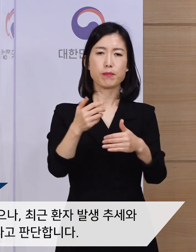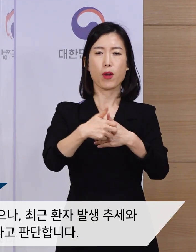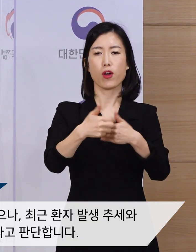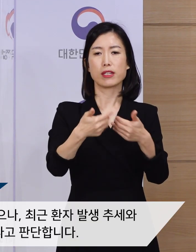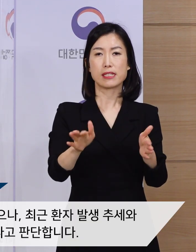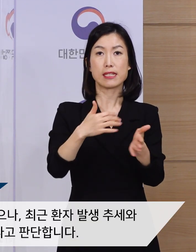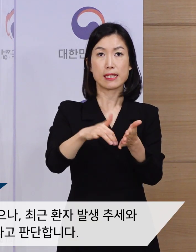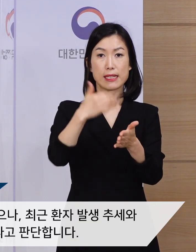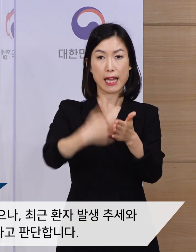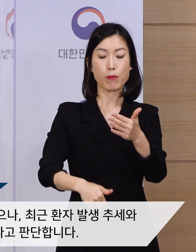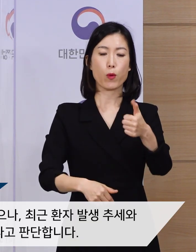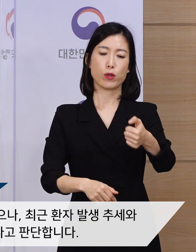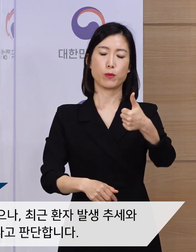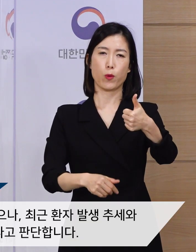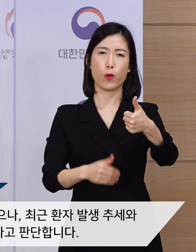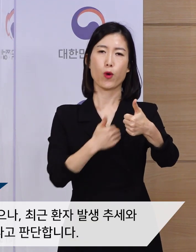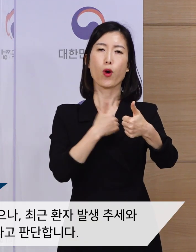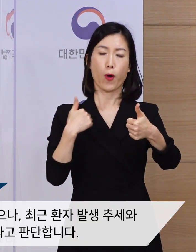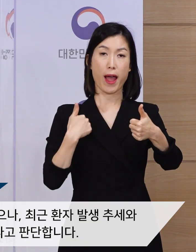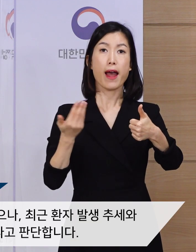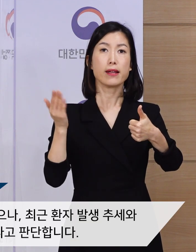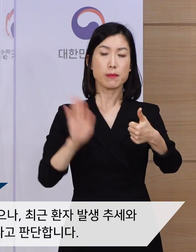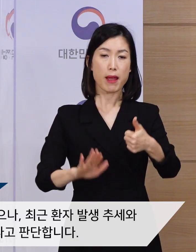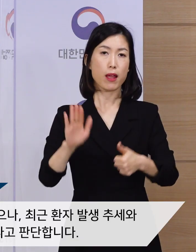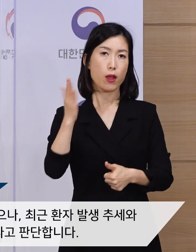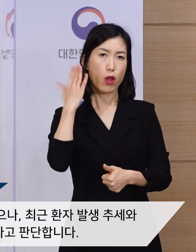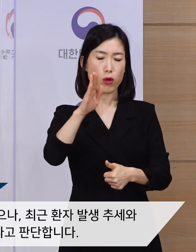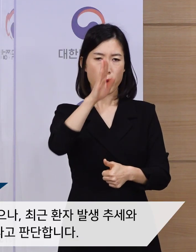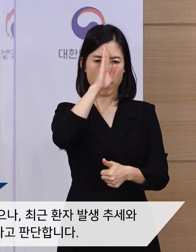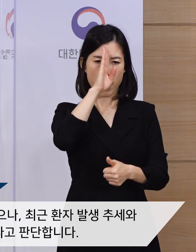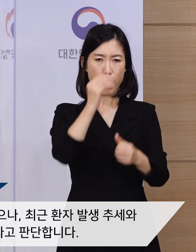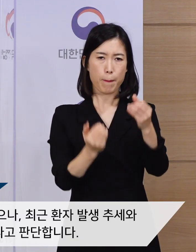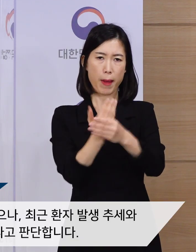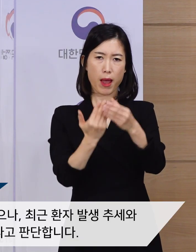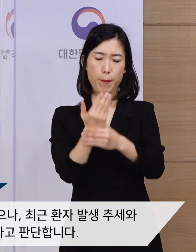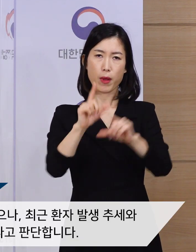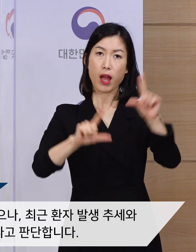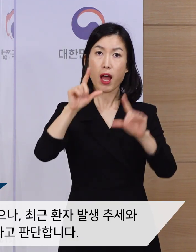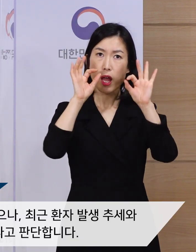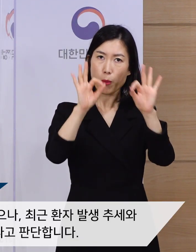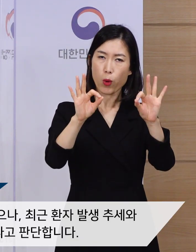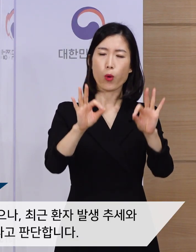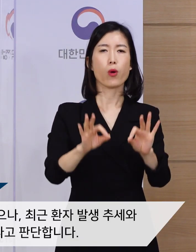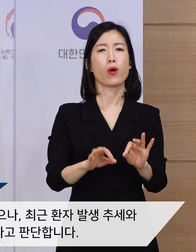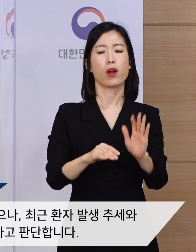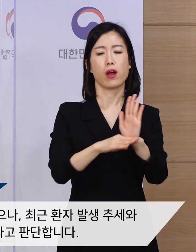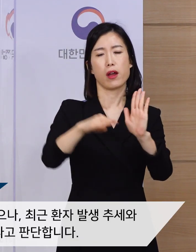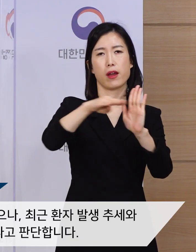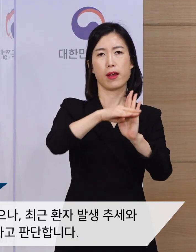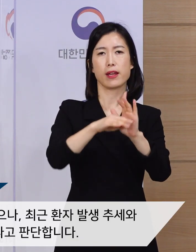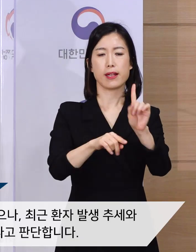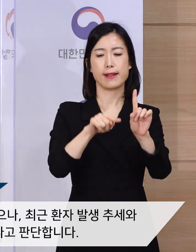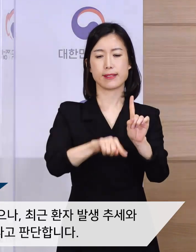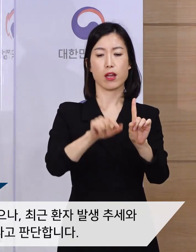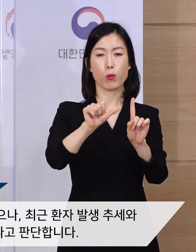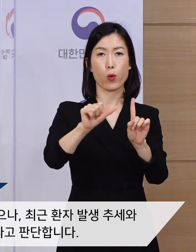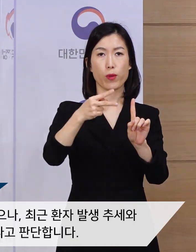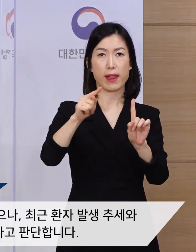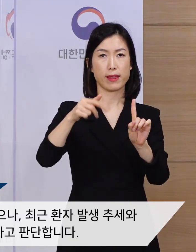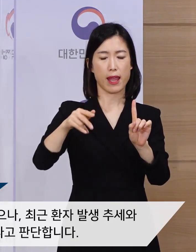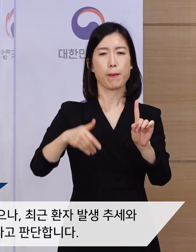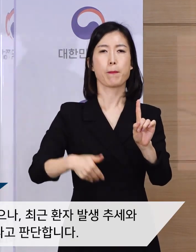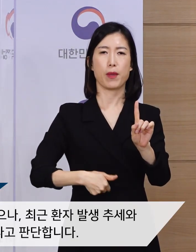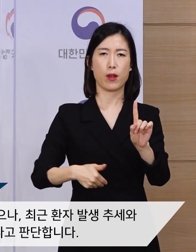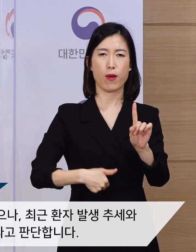여력이 있으나 최근 환자 발생 추세와 양상을 고려한다면 1.5단계로의 객상이